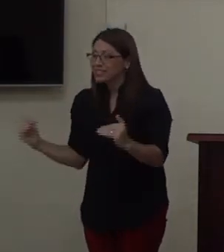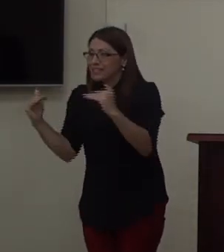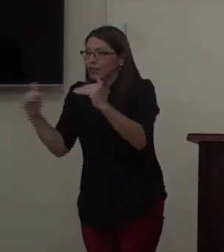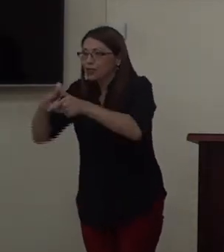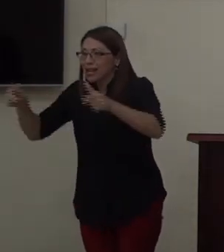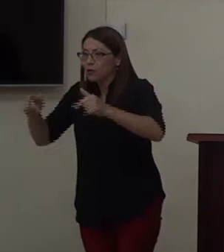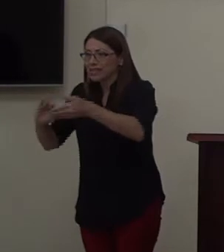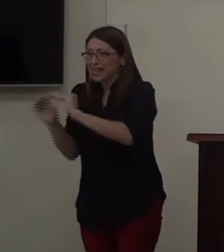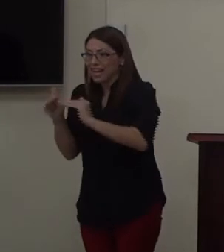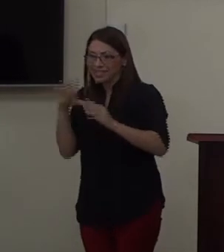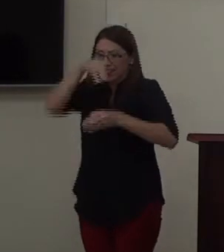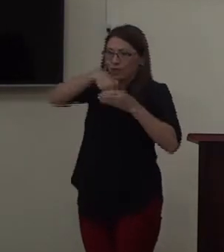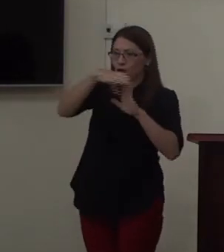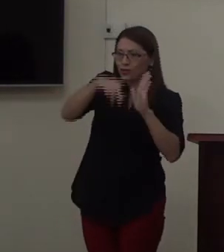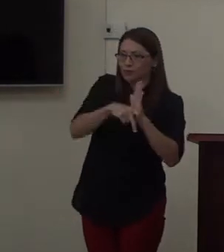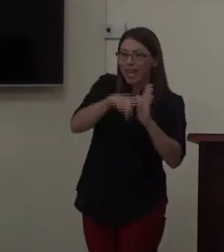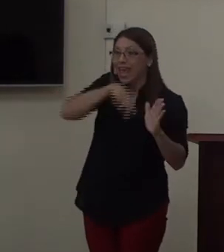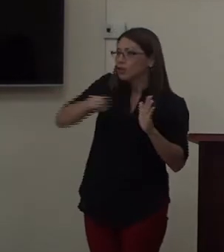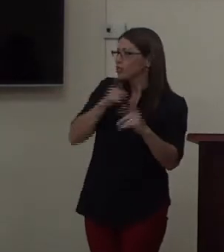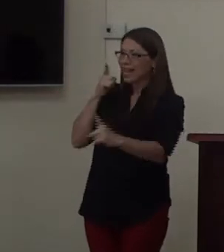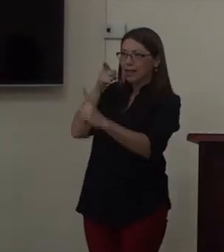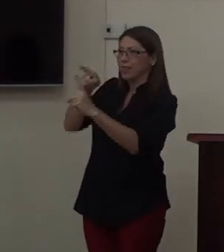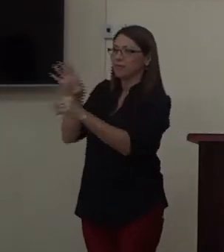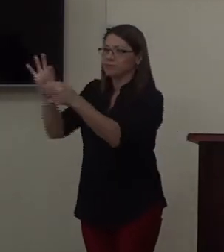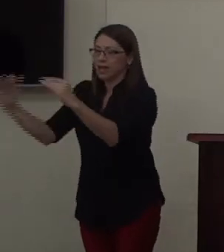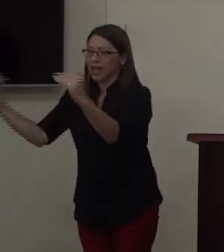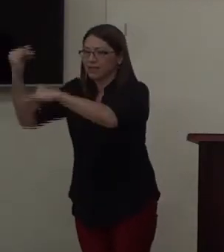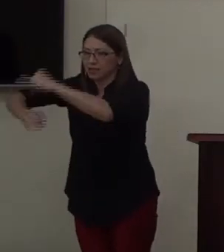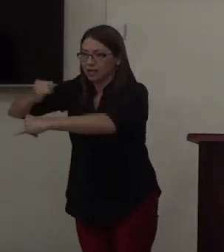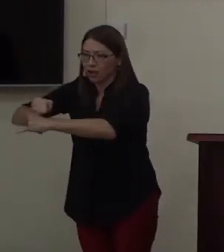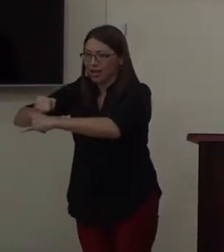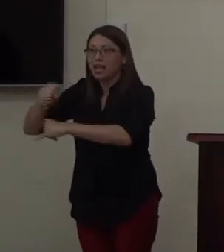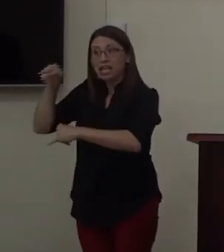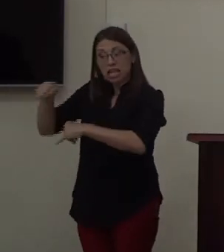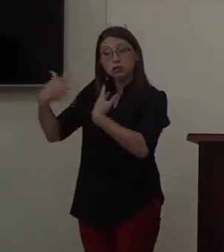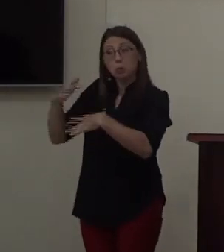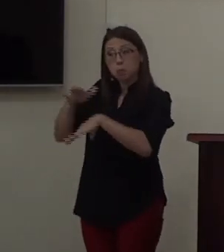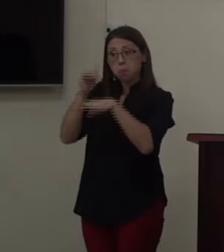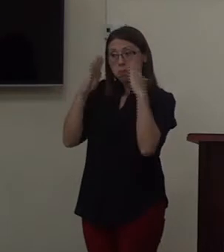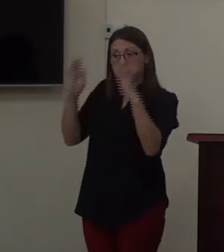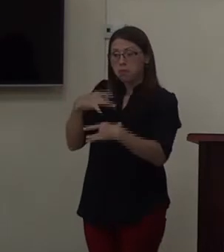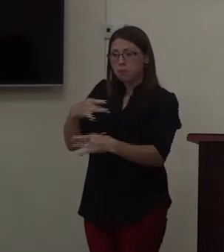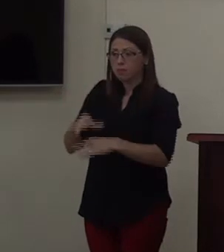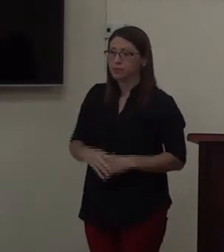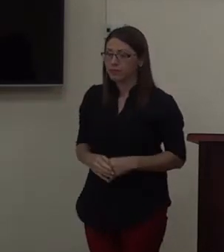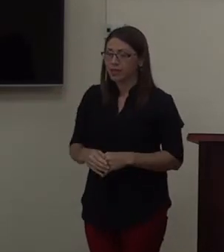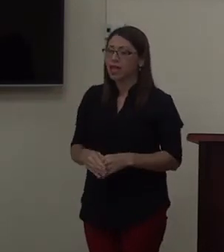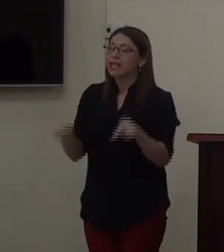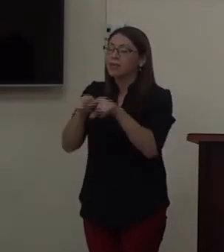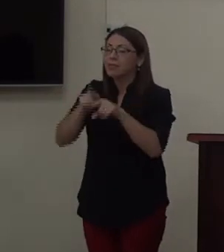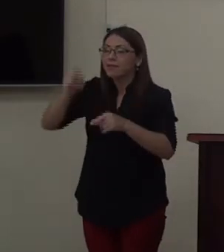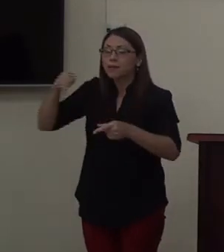constitución política. Se va directamente a lo internacional. Y eso es llamar algo interesante. Luego, tenemos